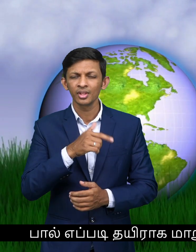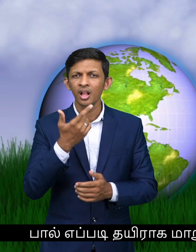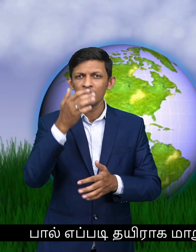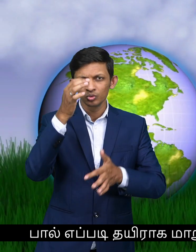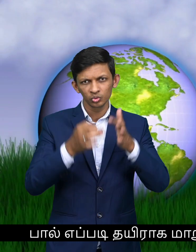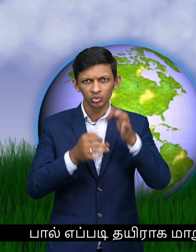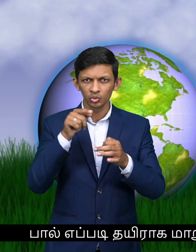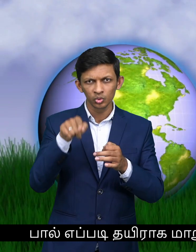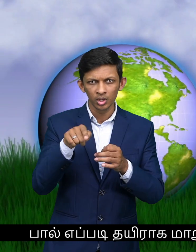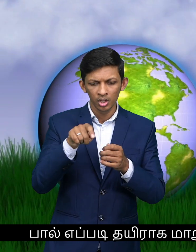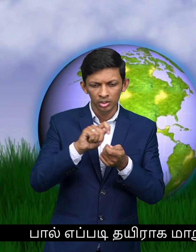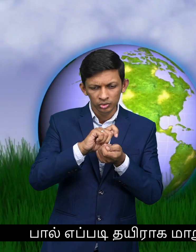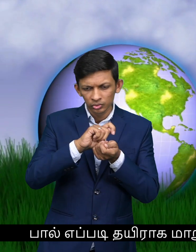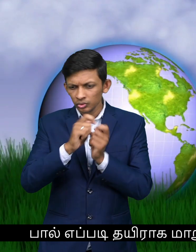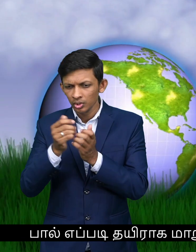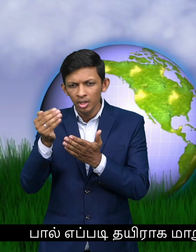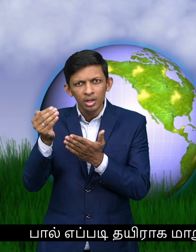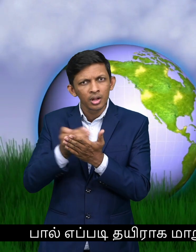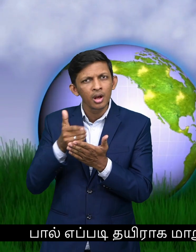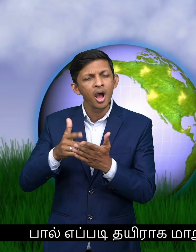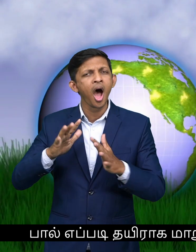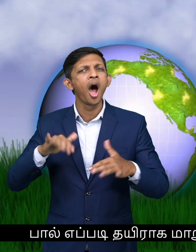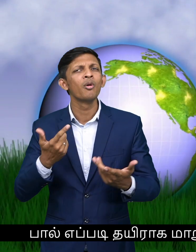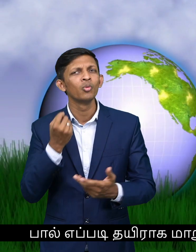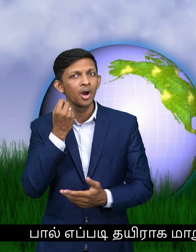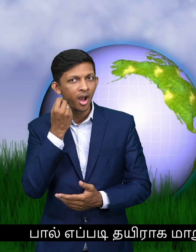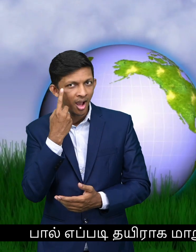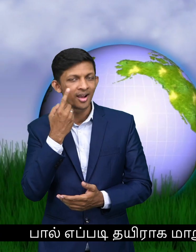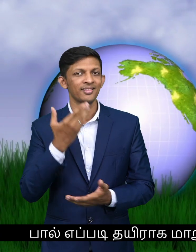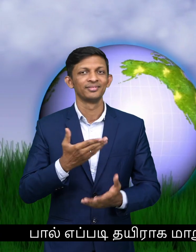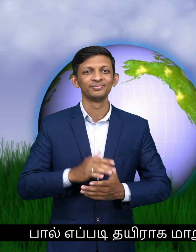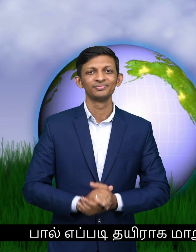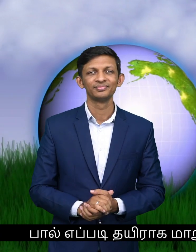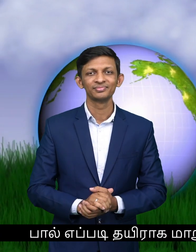பால் எப்படி தயாராக மாறுகிறது என்பதை புரிந்து கொள்ளுங்கள்.